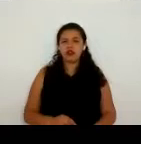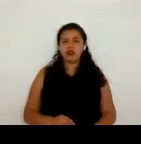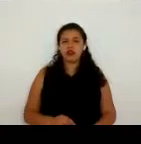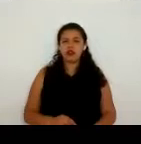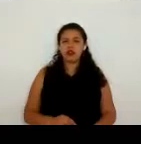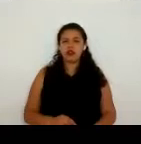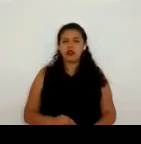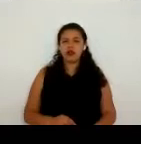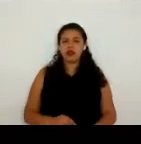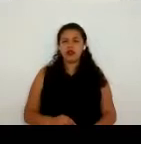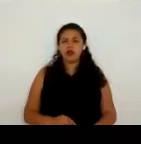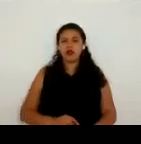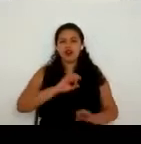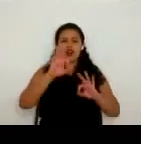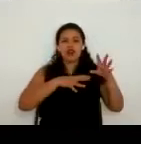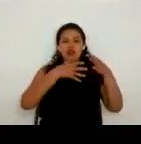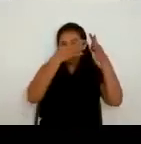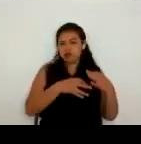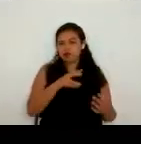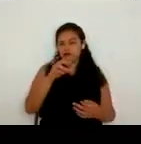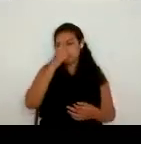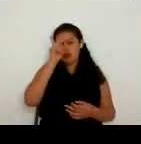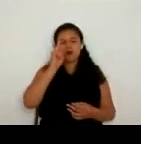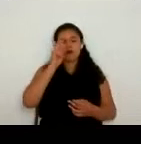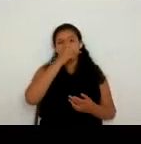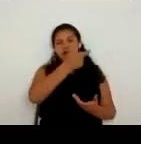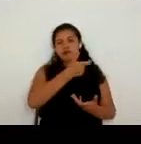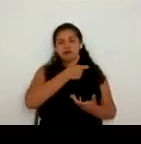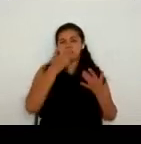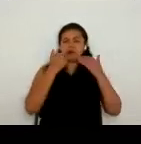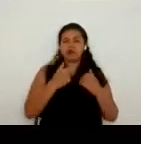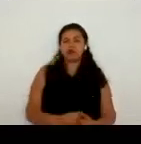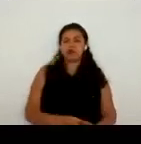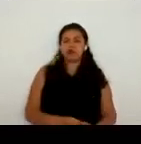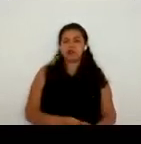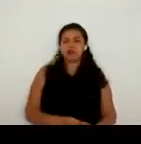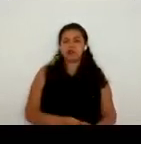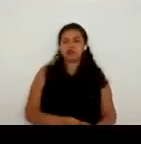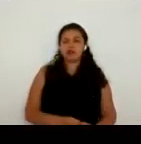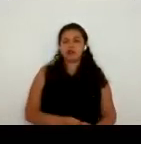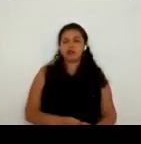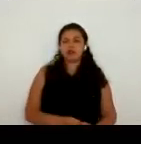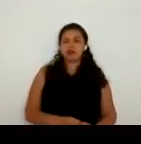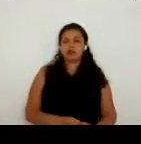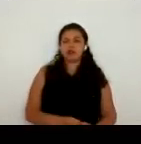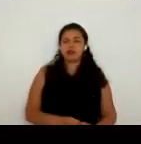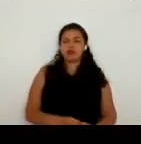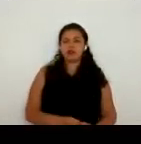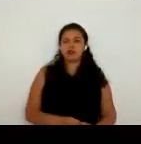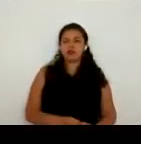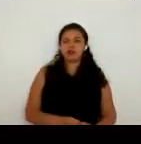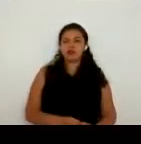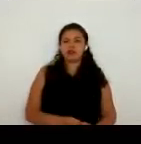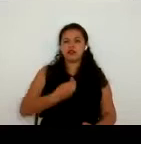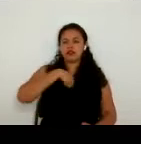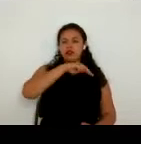pues generalmente no tiene un comprobante de impuestos y entonces bueno pues en este caso nosotros lo que le pedí les pedimos